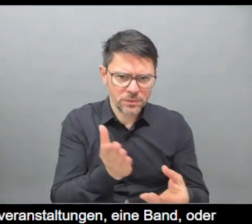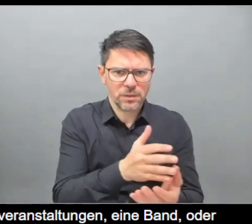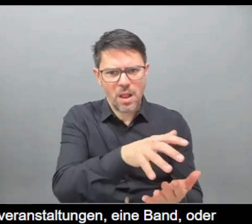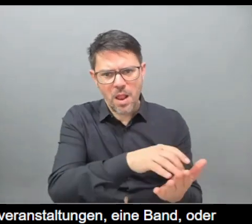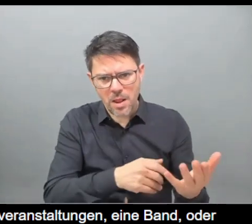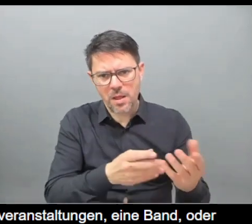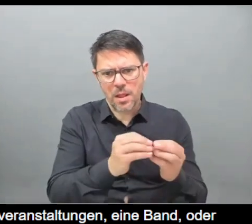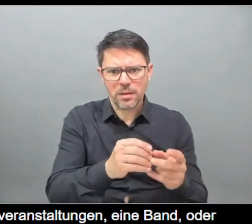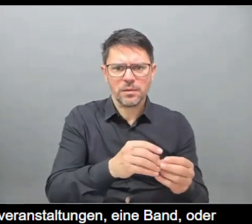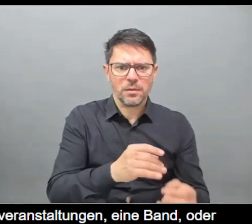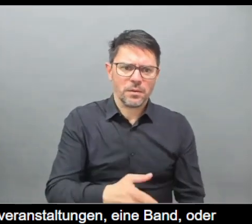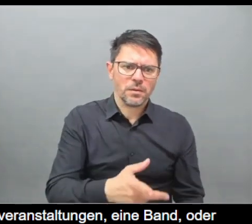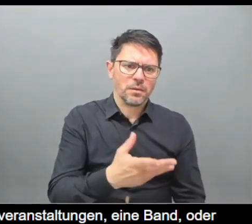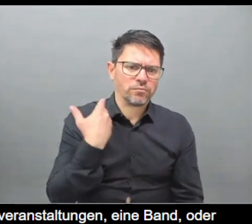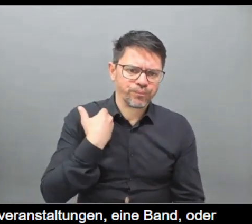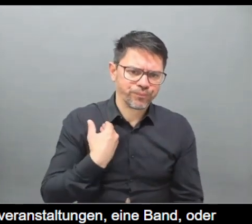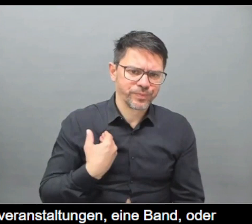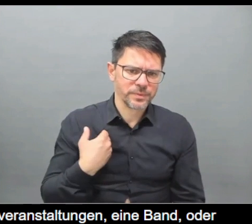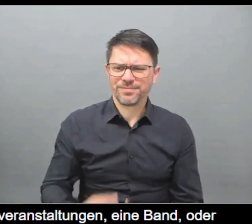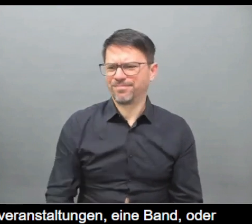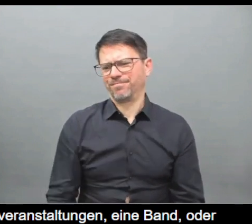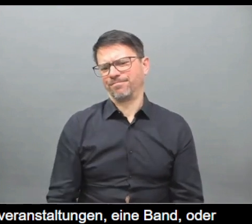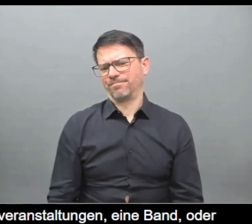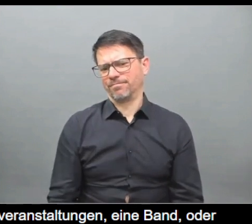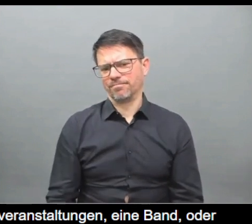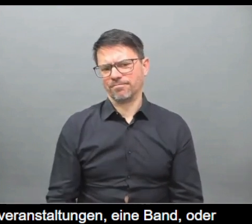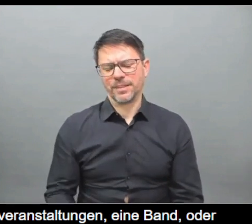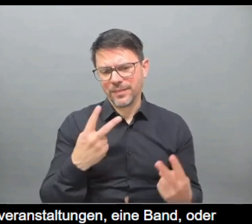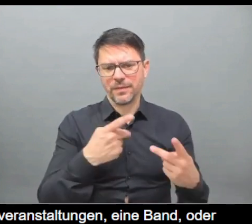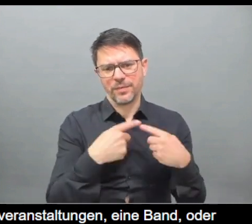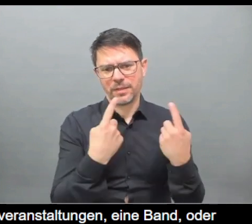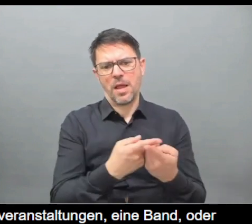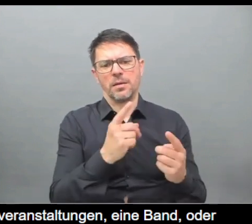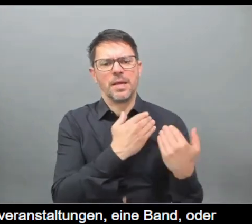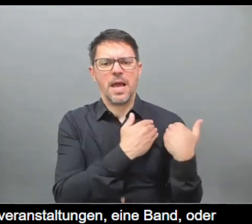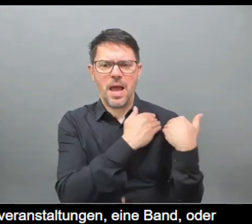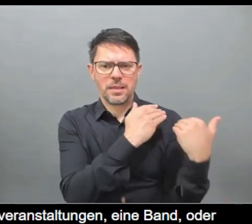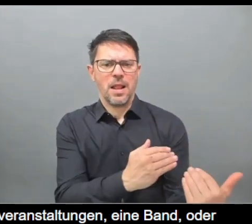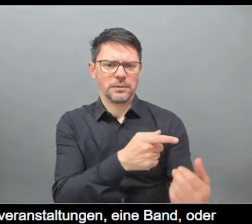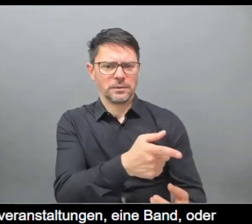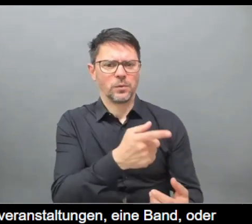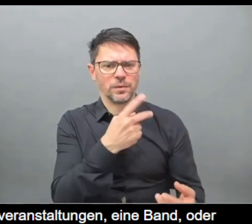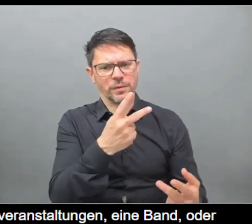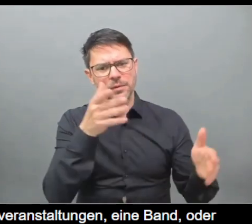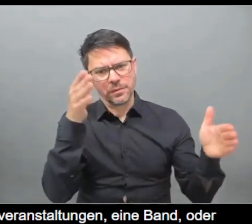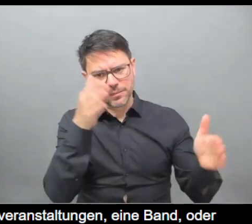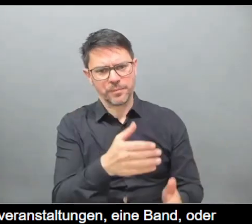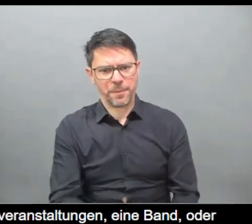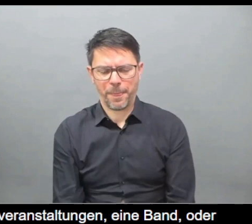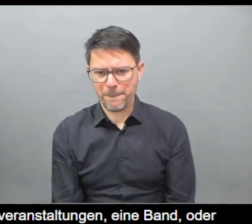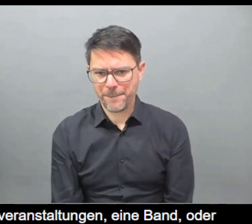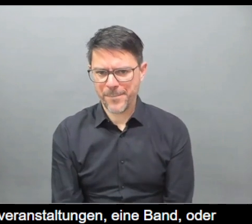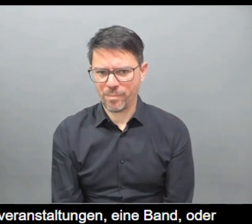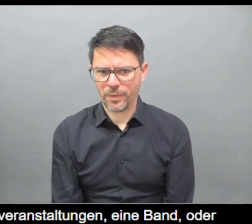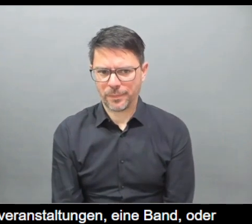Ich kann mal beginnen und kann mal dann gerne ergänzen. Also ich würde nochmal unterstreichen, wie ich es vorher schon gesagt habe, ich denke, dass so ein Weg über